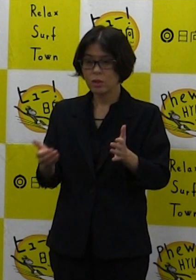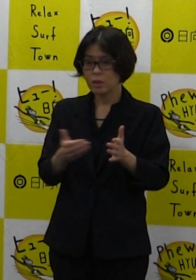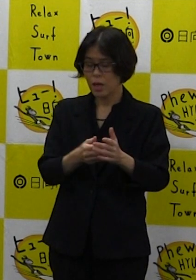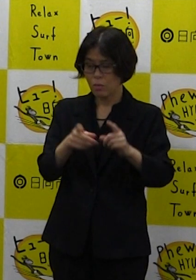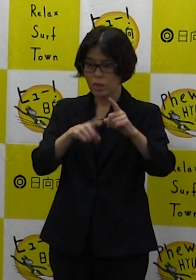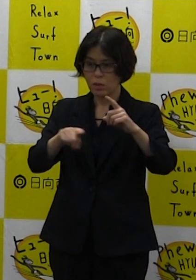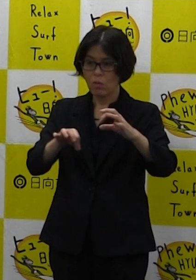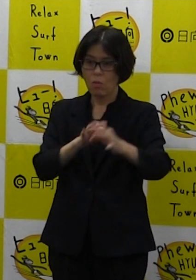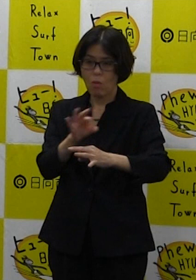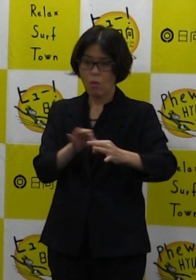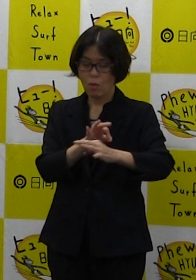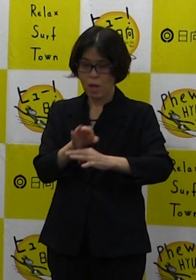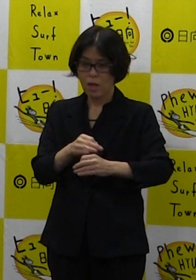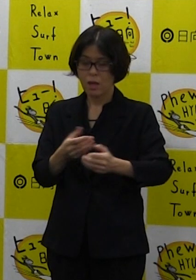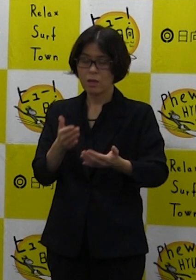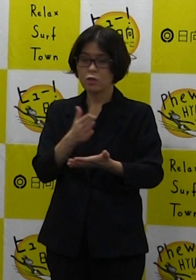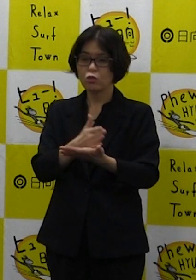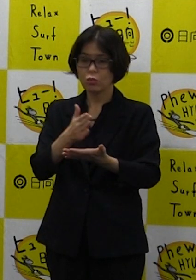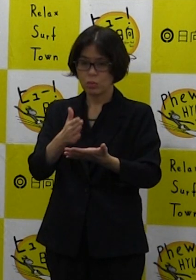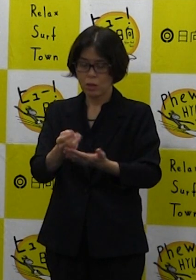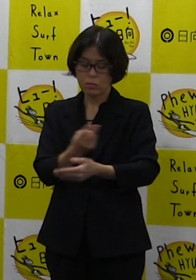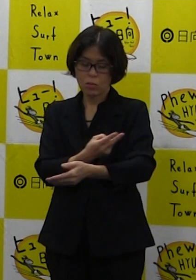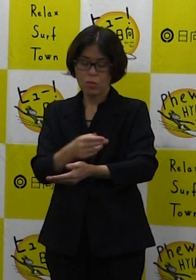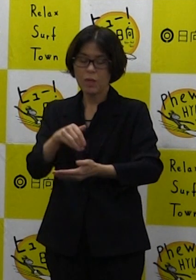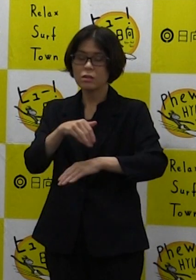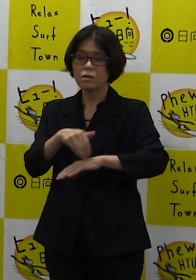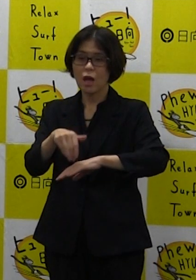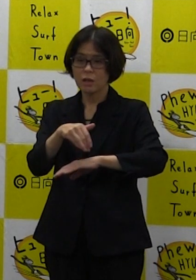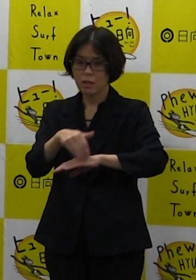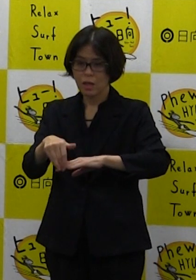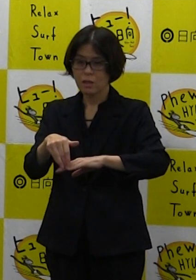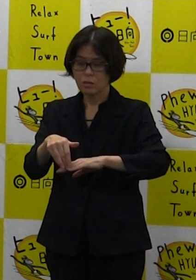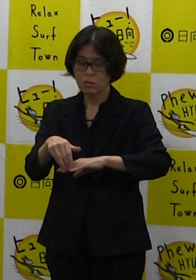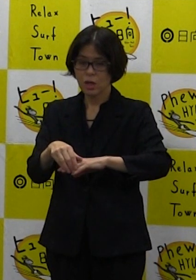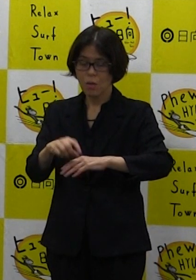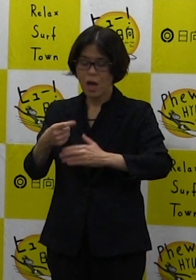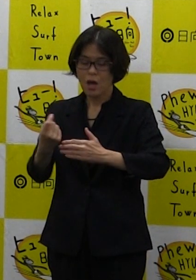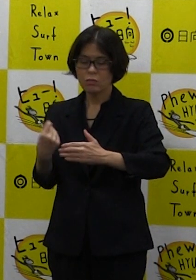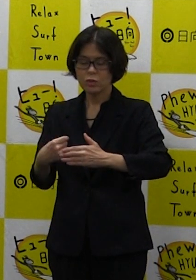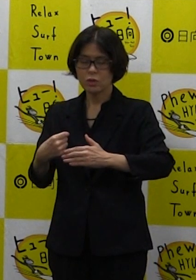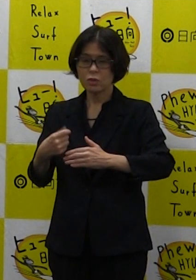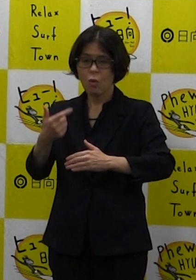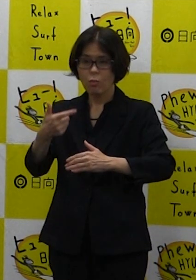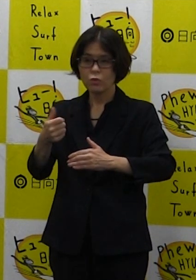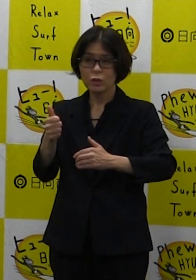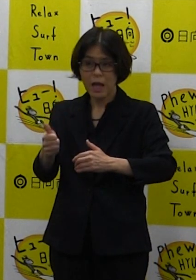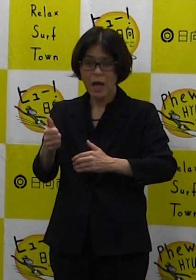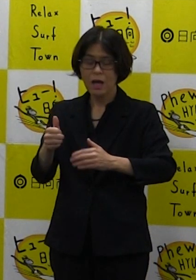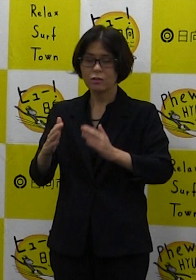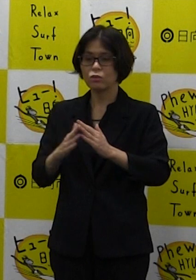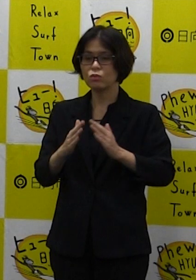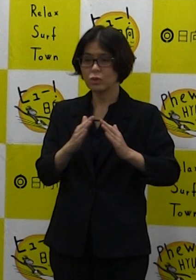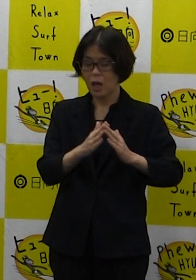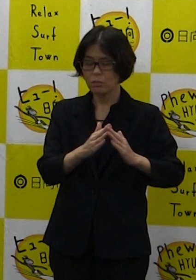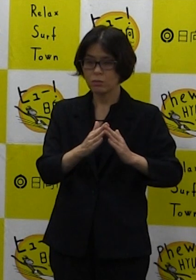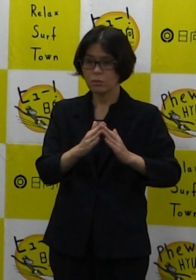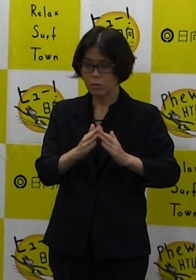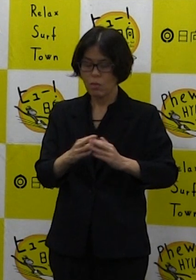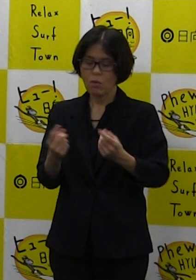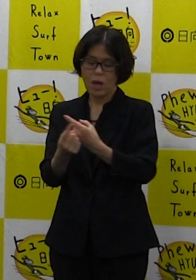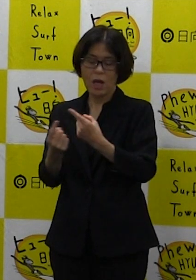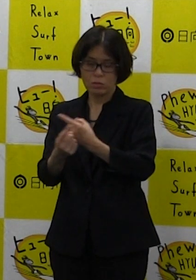事業特別会計については後ろめた住宅ストック総合改善事業の事業費の増額